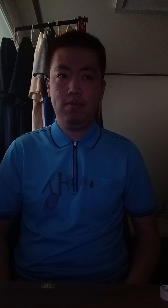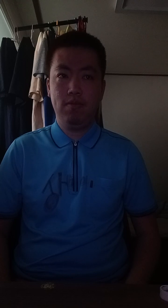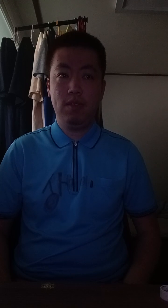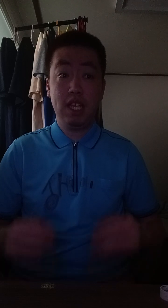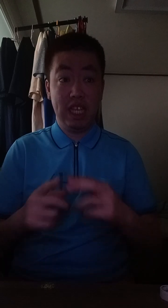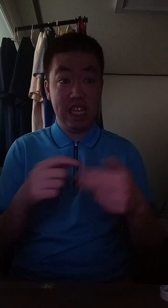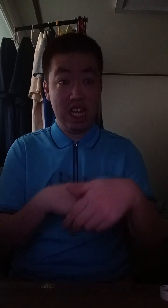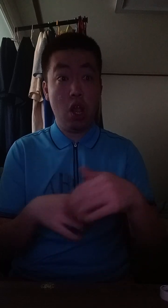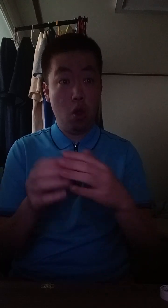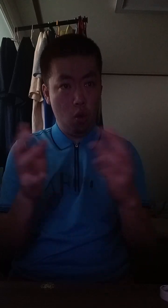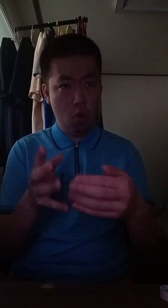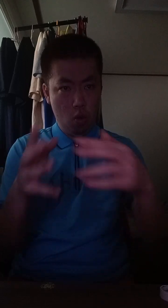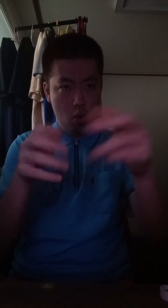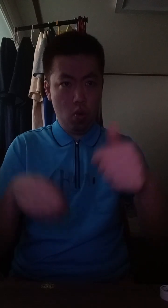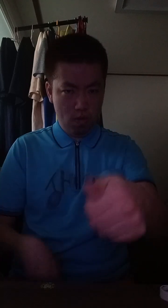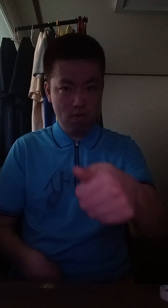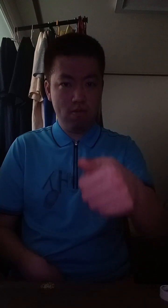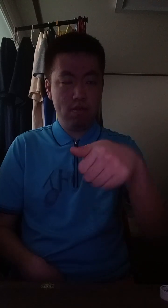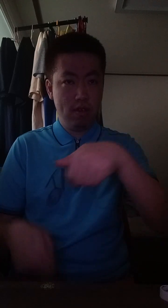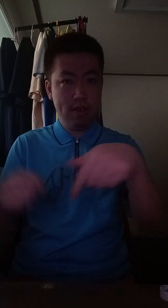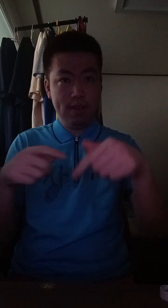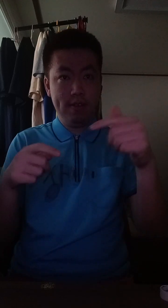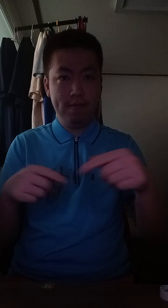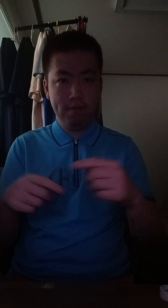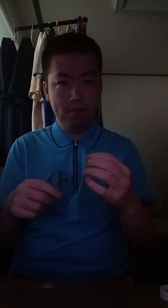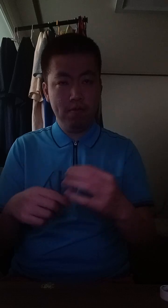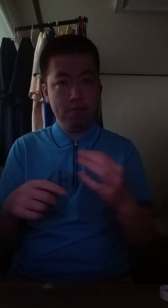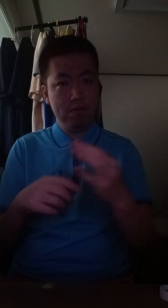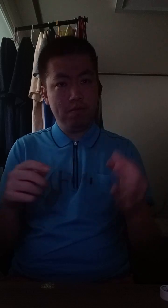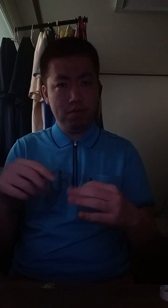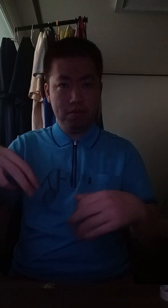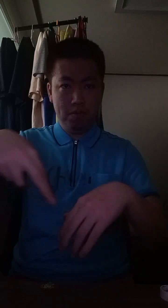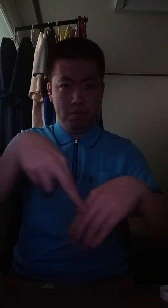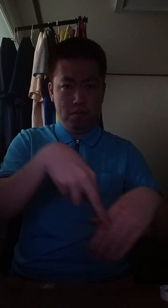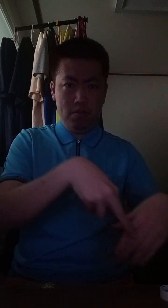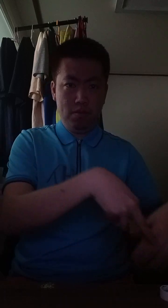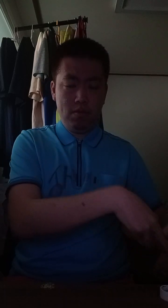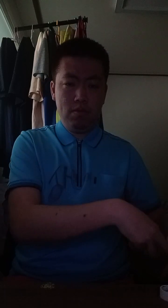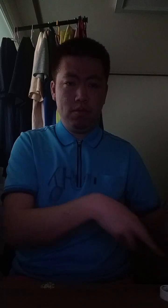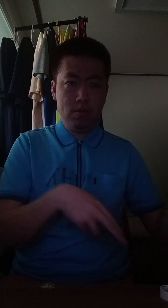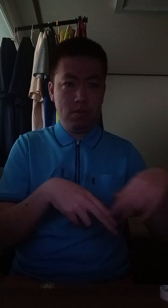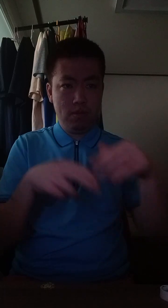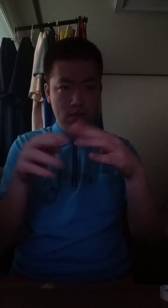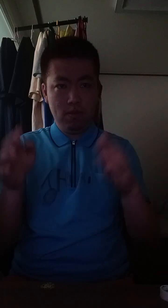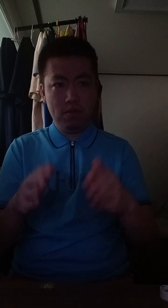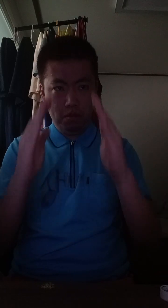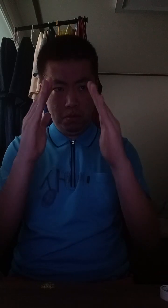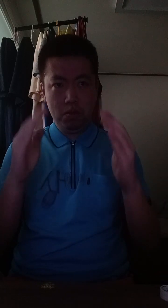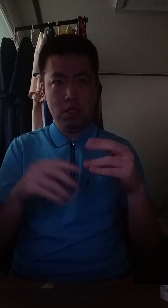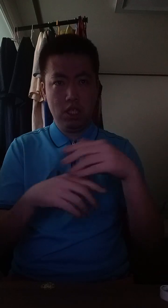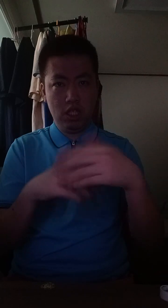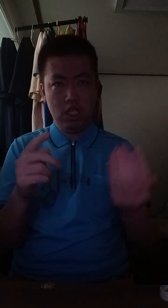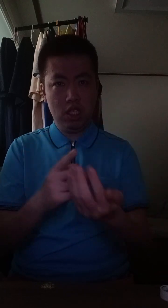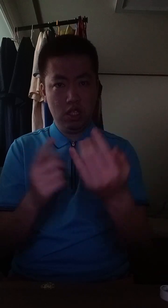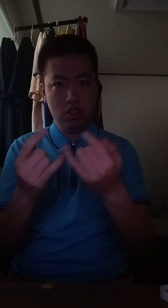지하철 개찰구에 교통카드를 찍고 들어올 때도 에스컬레이터를 타고 내려와 플랫폼에 서서도 지하철에 타고